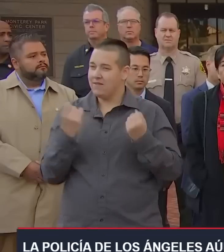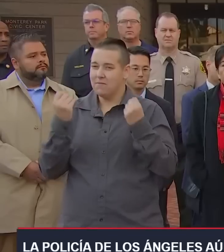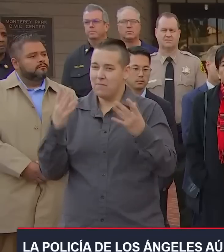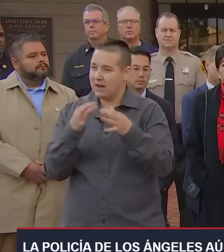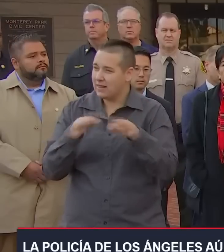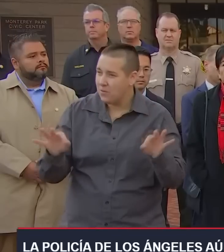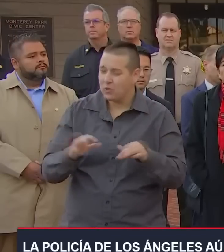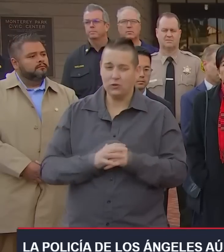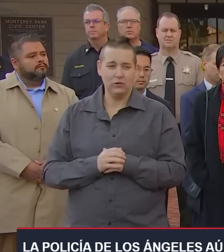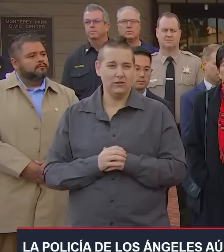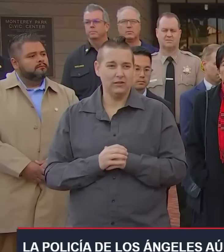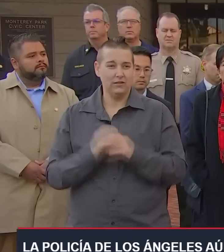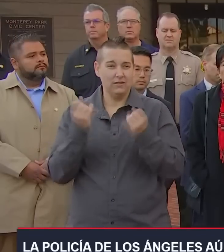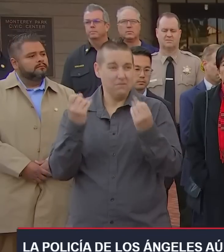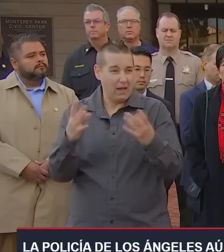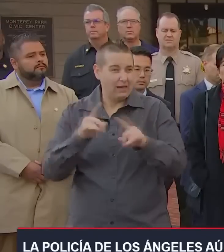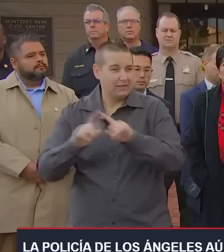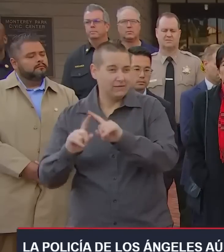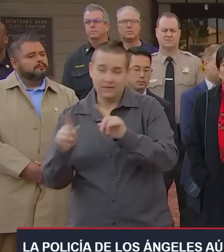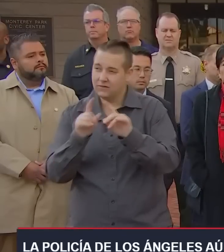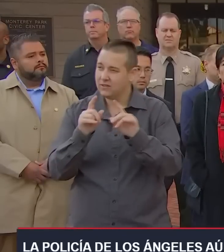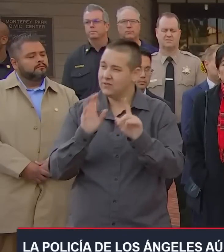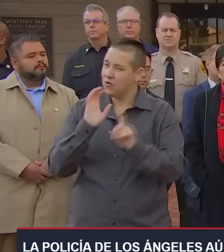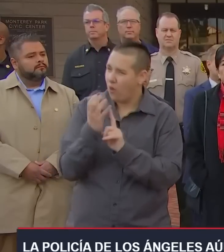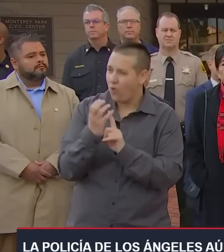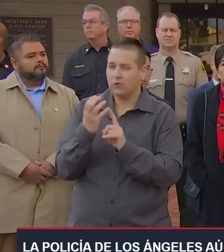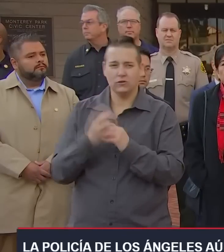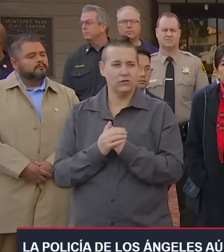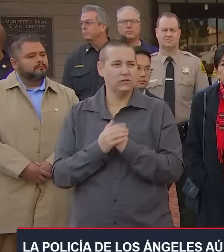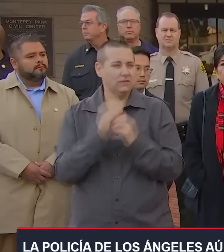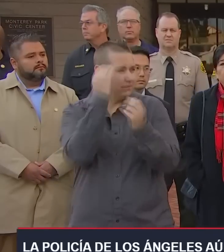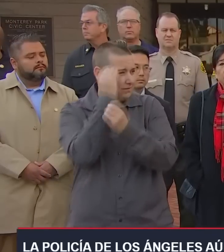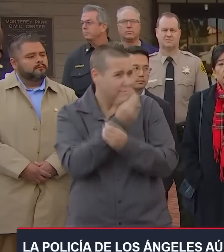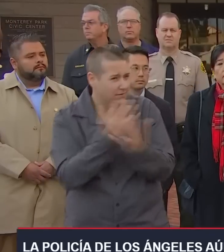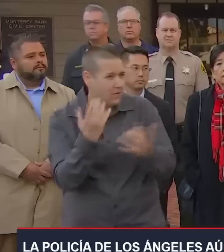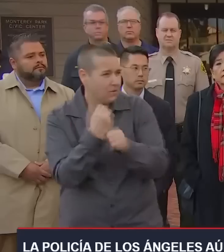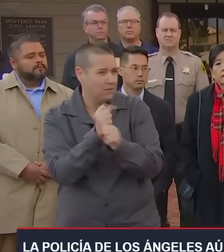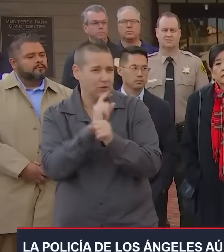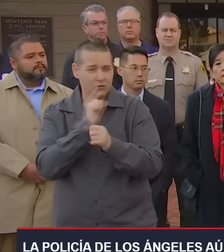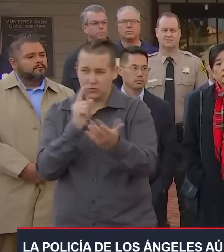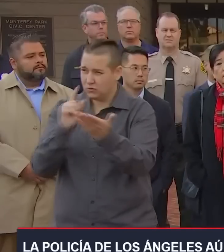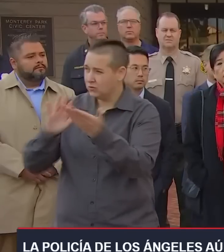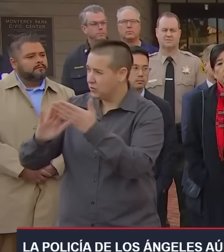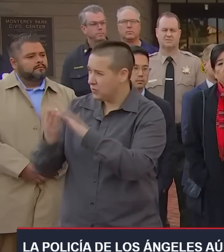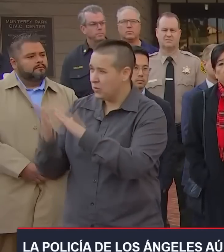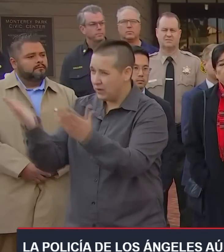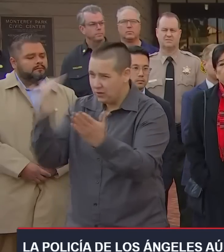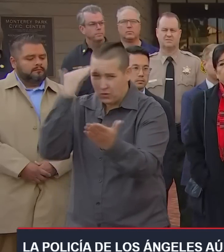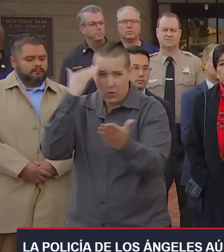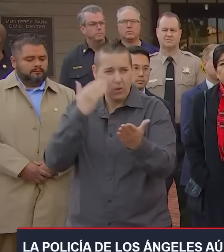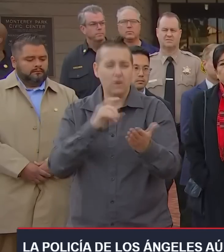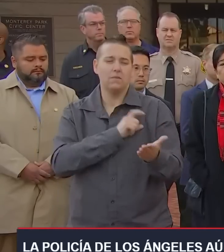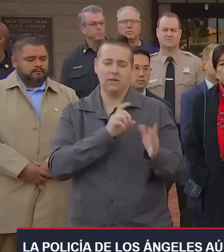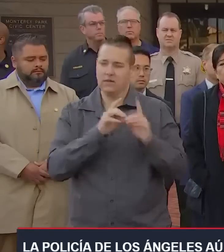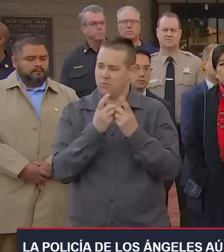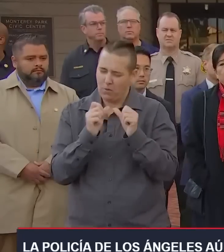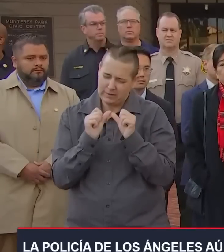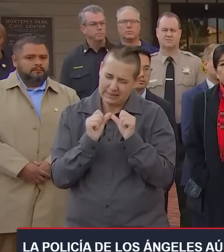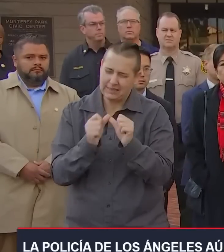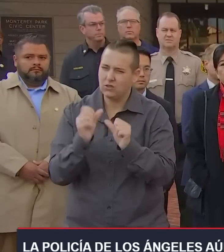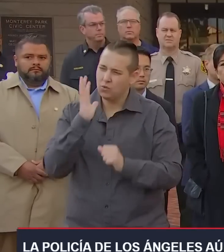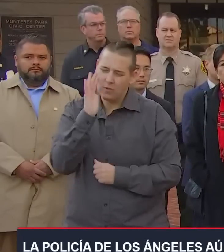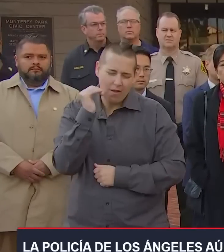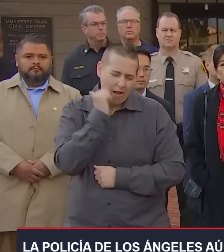consciente de esta diversidad tiene personal multicultural y multilingüe y